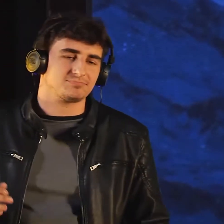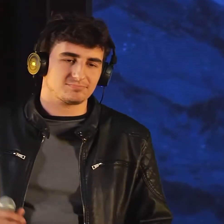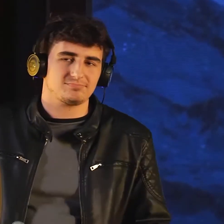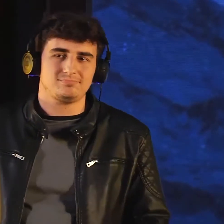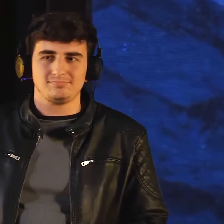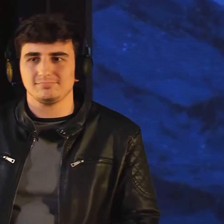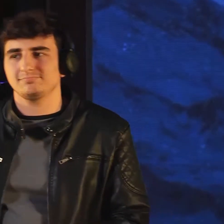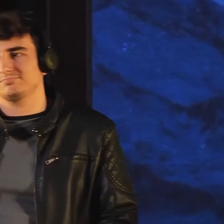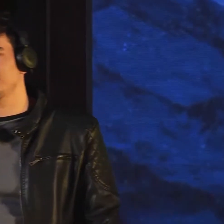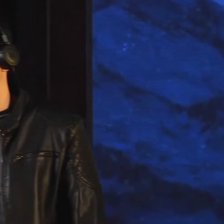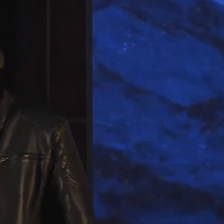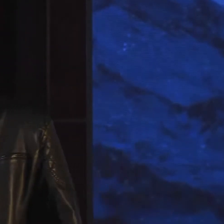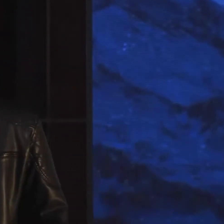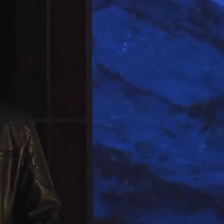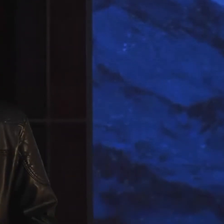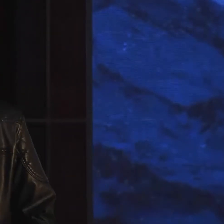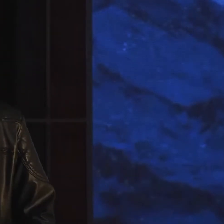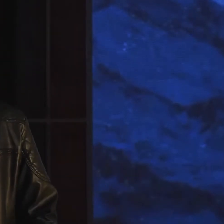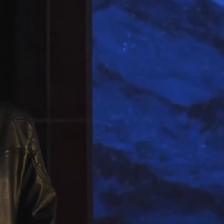venceu pelo sangue que